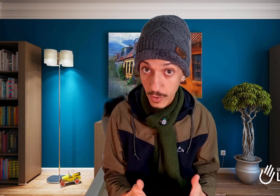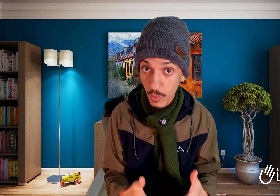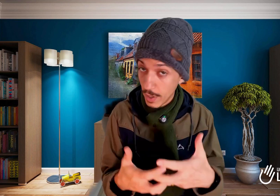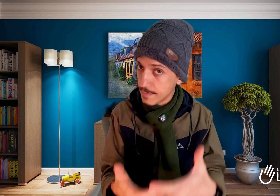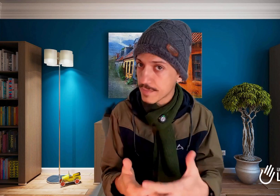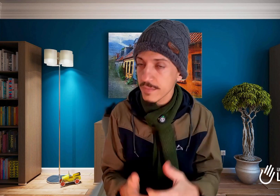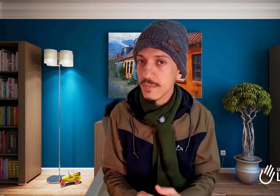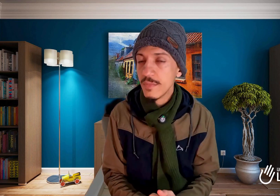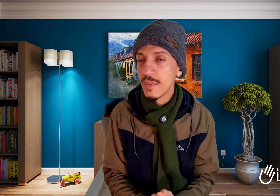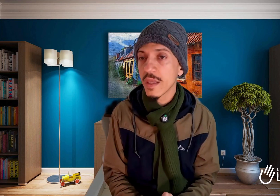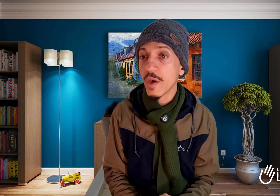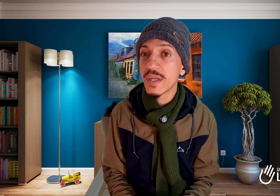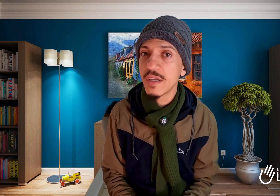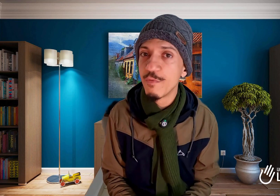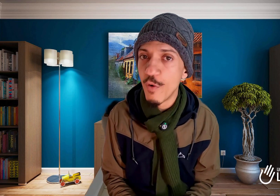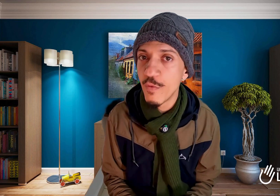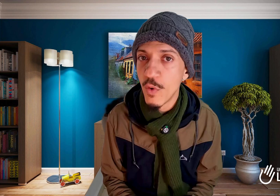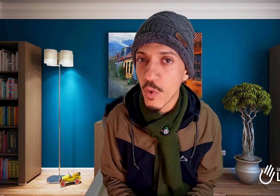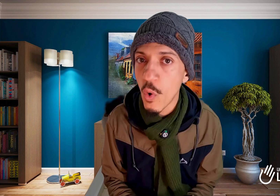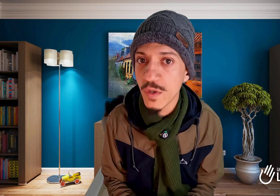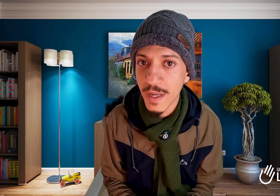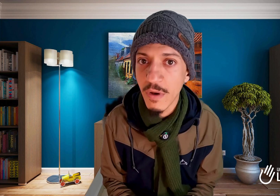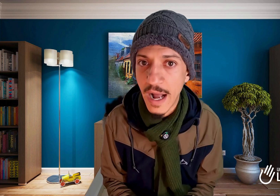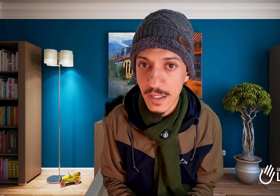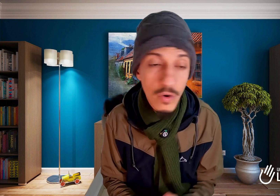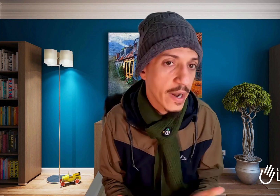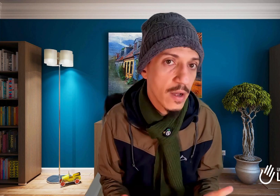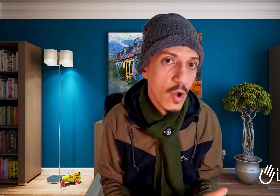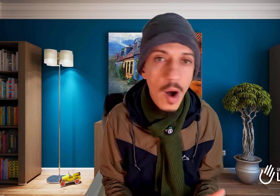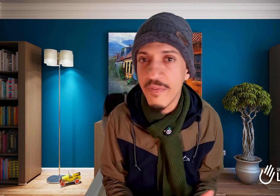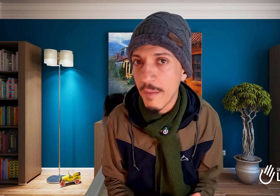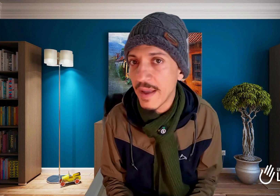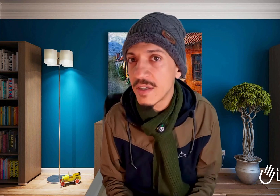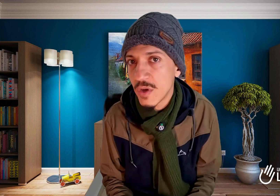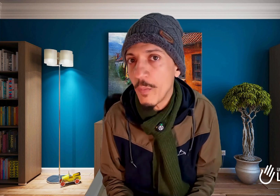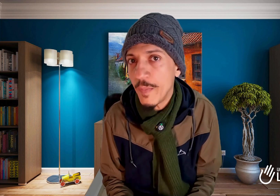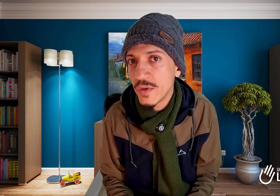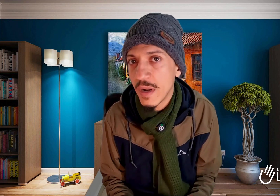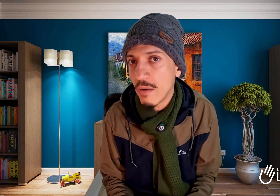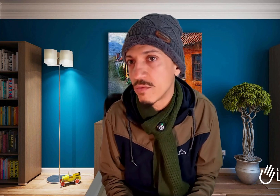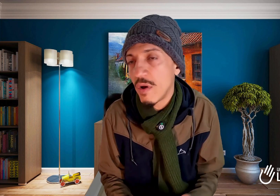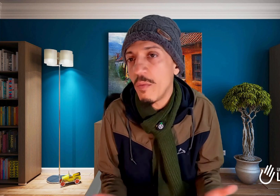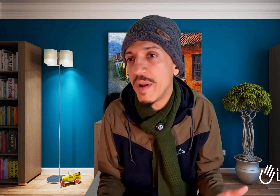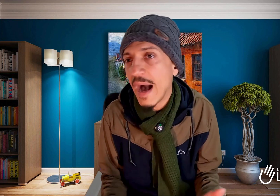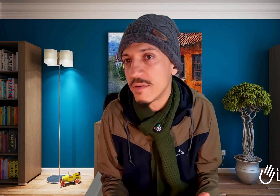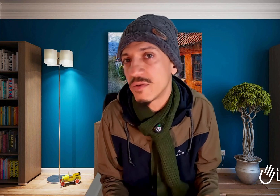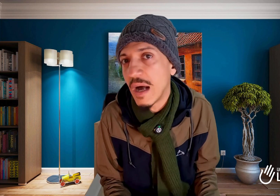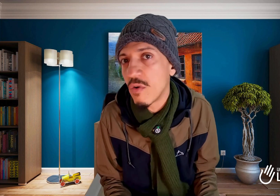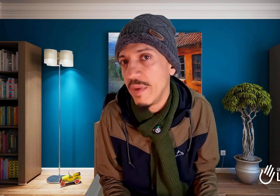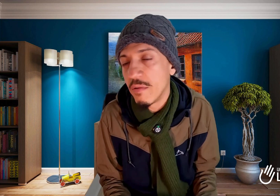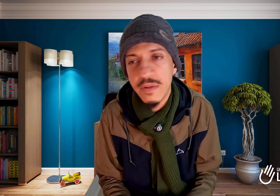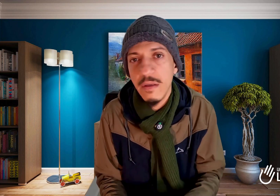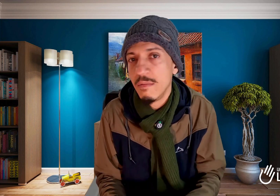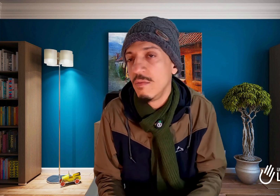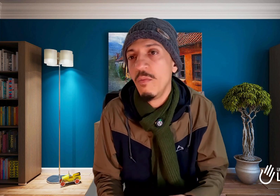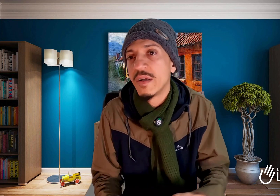olho que eu desenvolvo com os mentorados. Agora, obviamente isso é opcional, tu não é obrigado a estudar comigo. Tem inúmeras